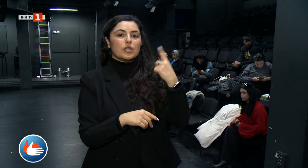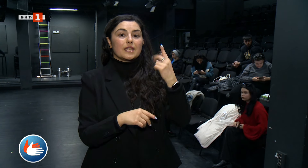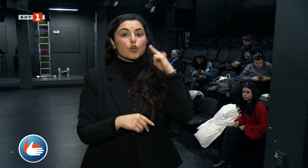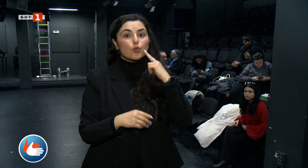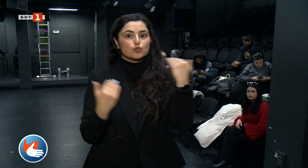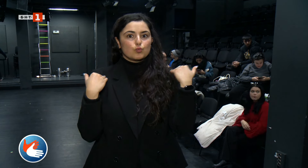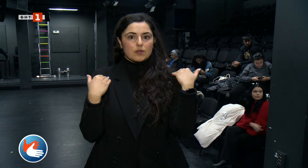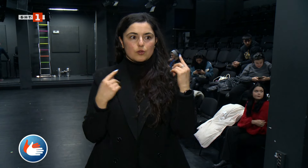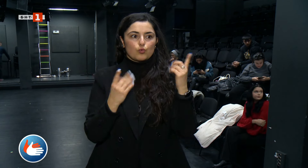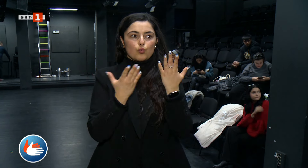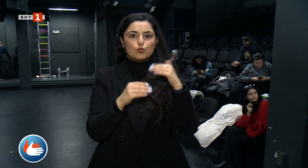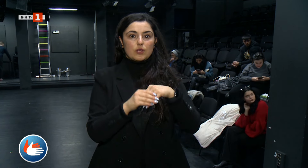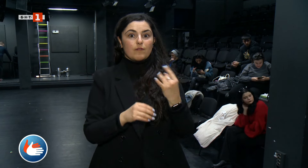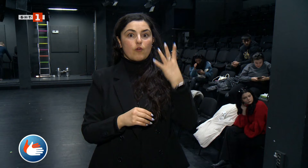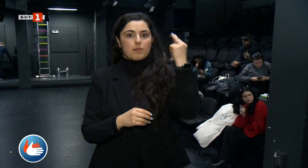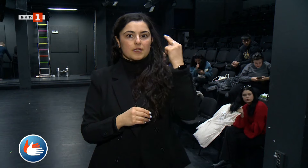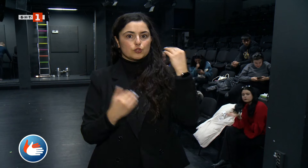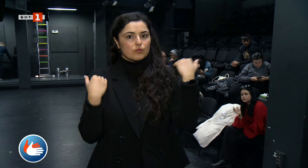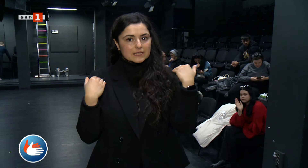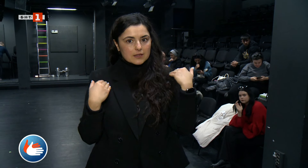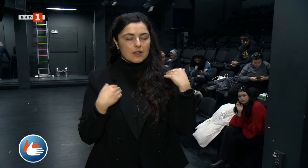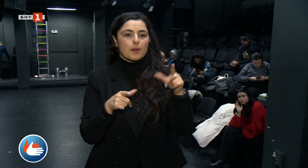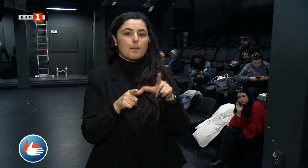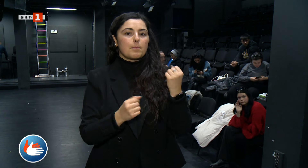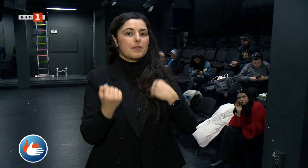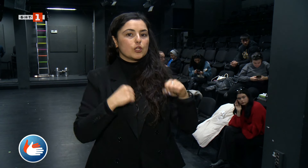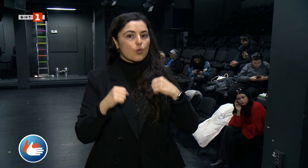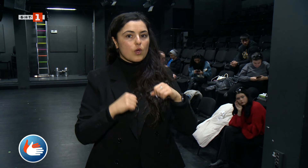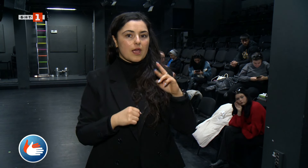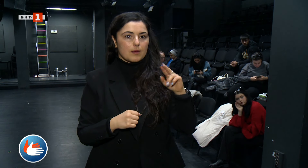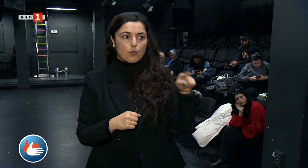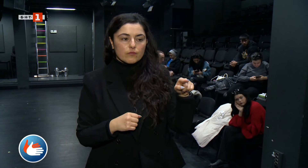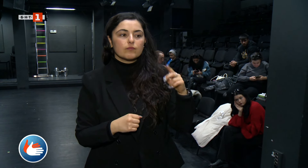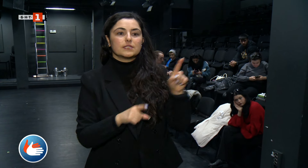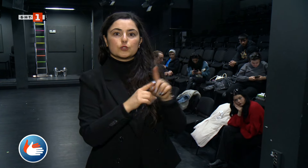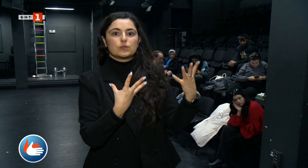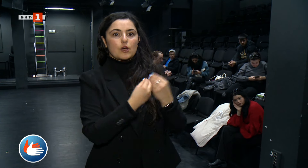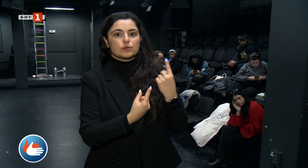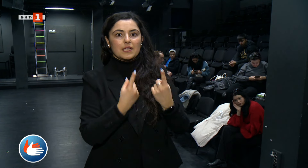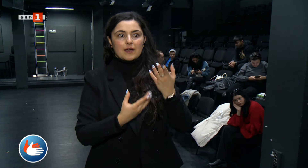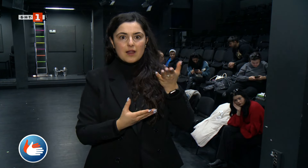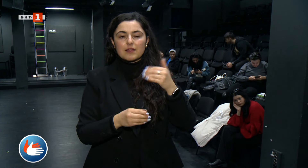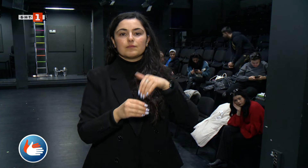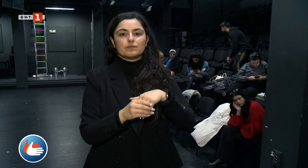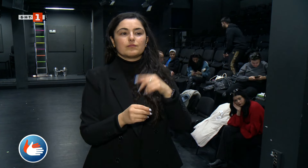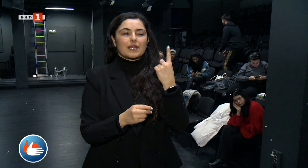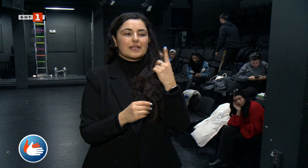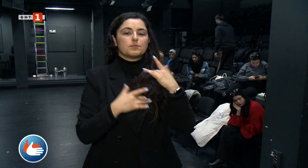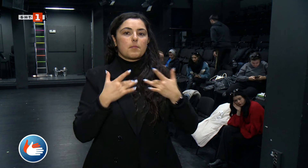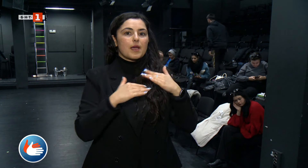По онова време имаше още един глух студент, който учеше в университета с мен – Митко Якимов. С него заедно сме участвали в